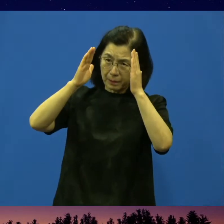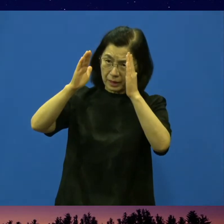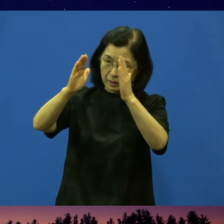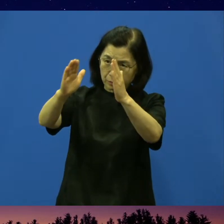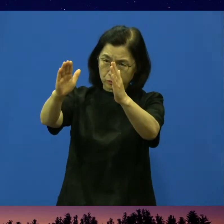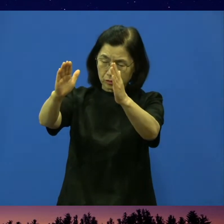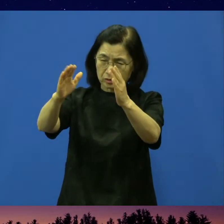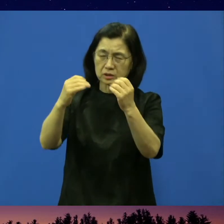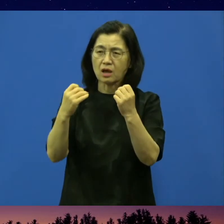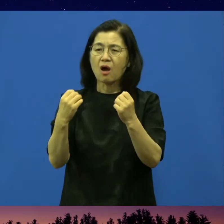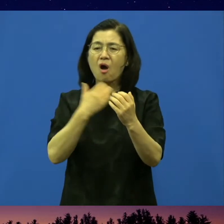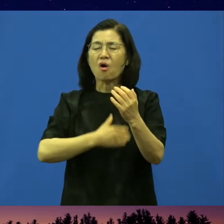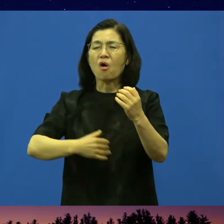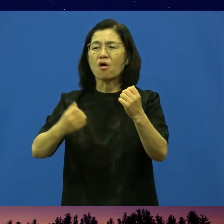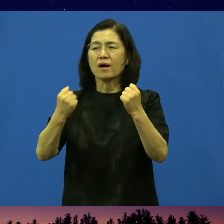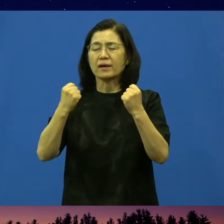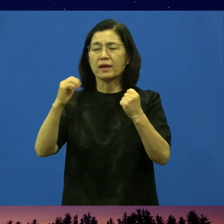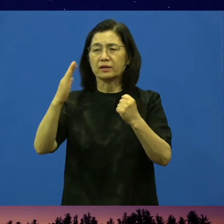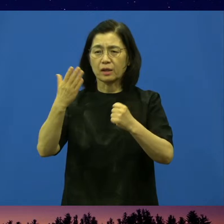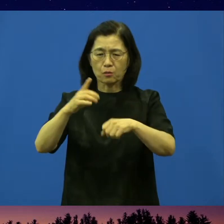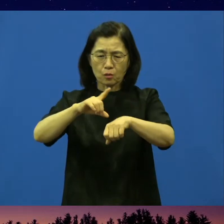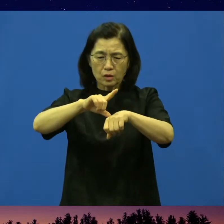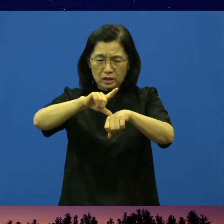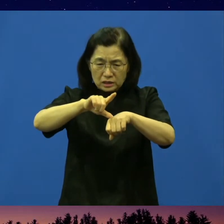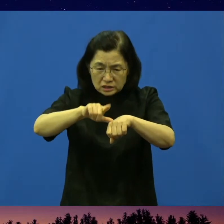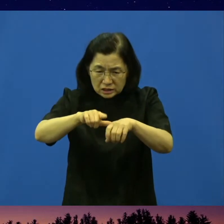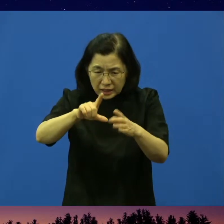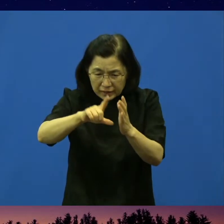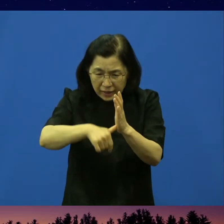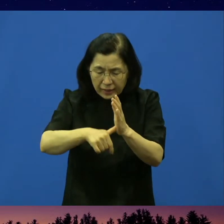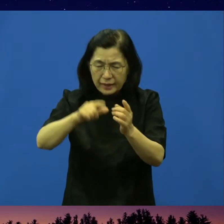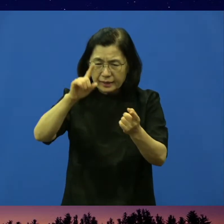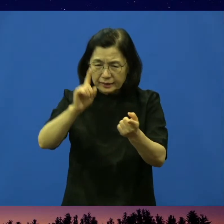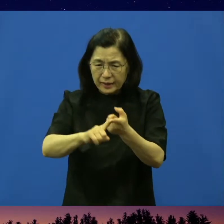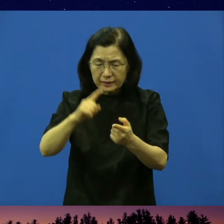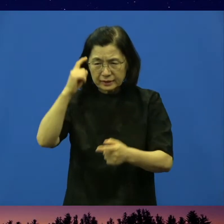시간에 대한 관점이 건강해야 된다는.